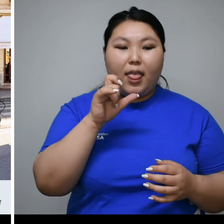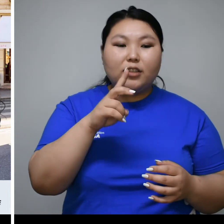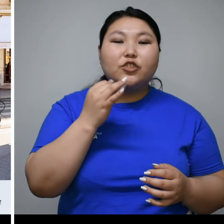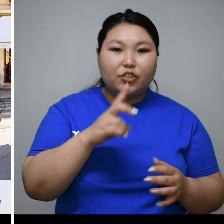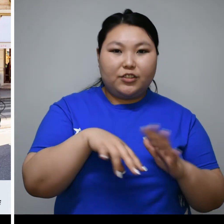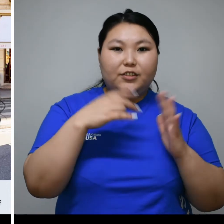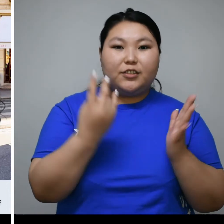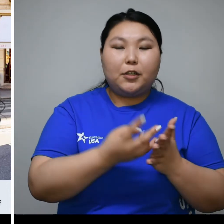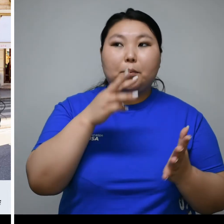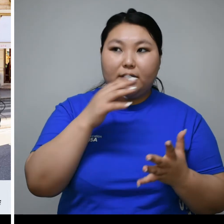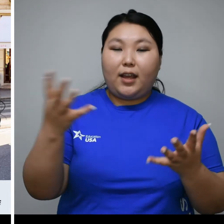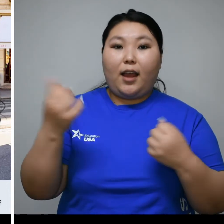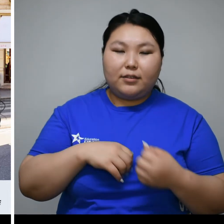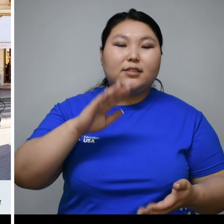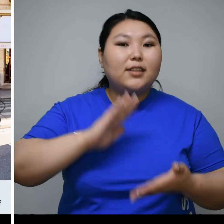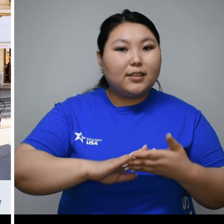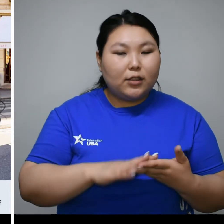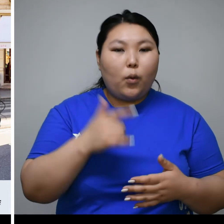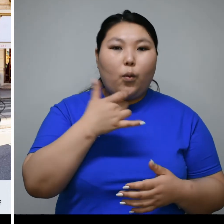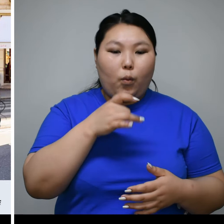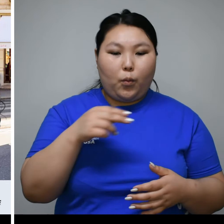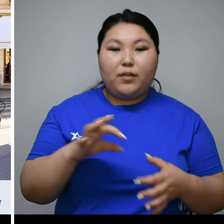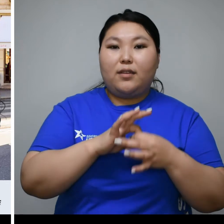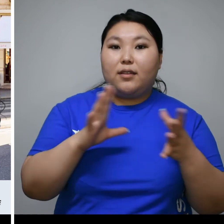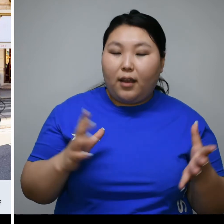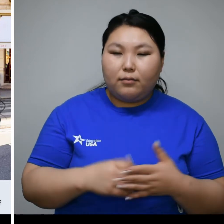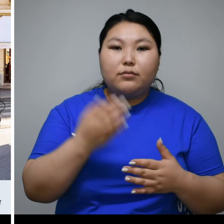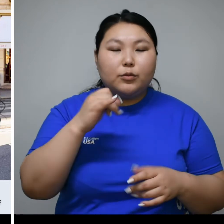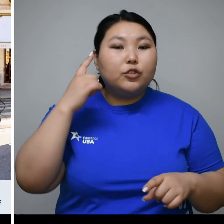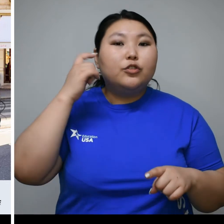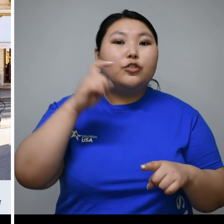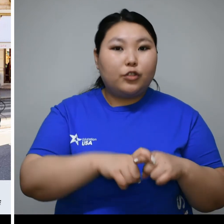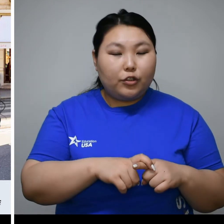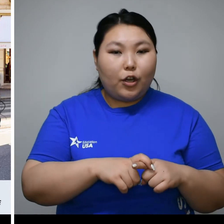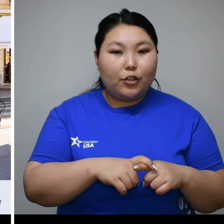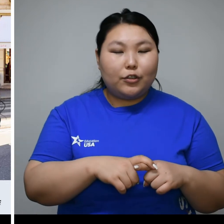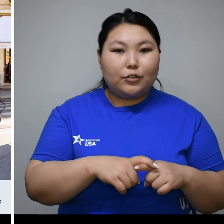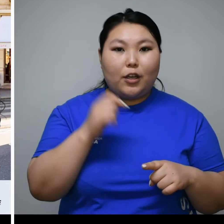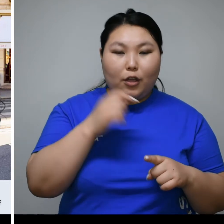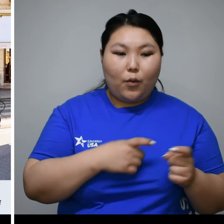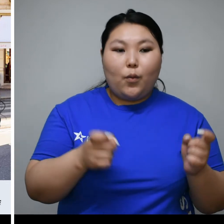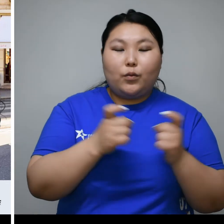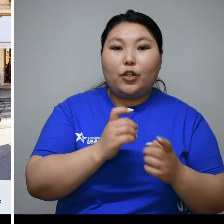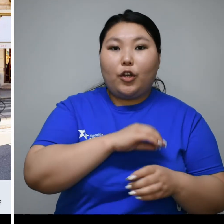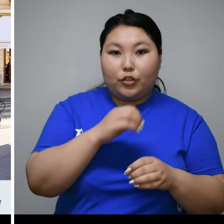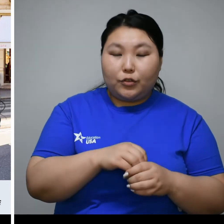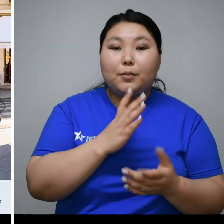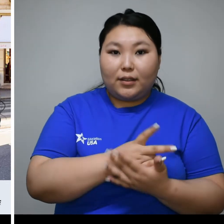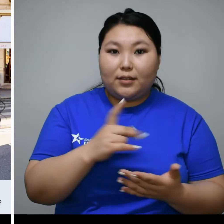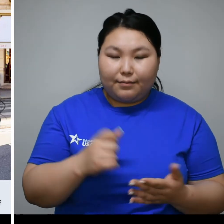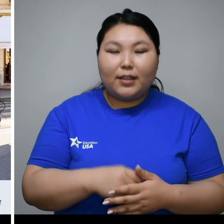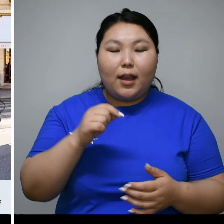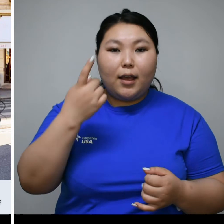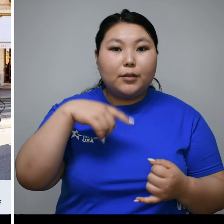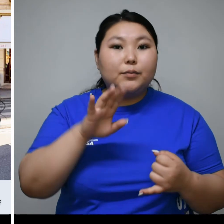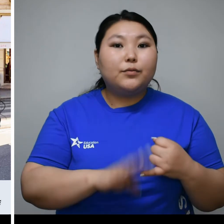Америкийн элчингээс нэгцэн мэдээлэл авах бас танилцах групп нээх тийм зорилгоор одоо уулзалтанд оролцсон юм